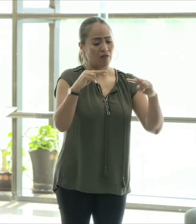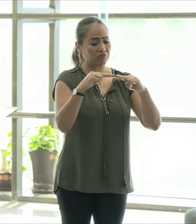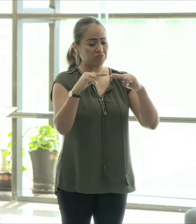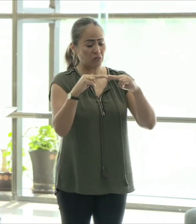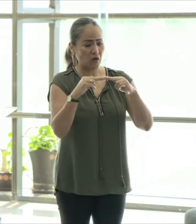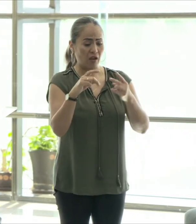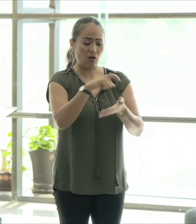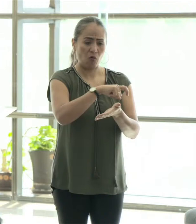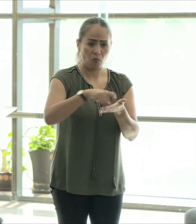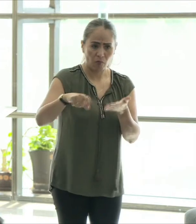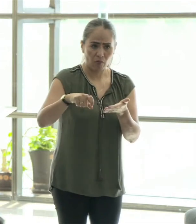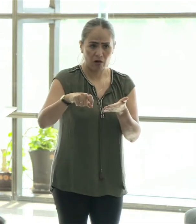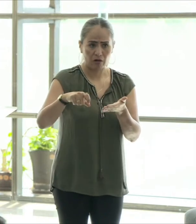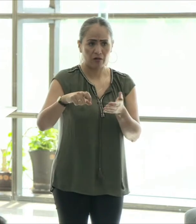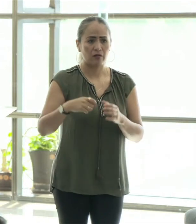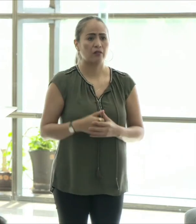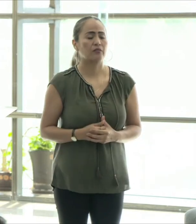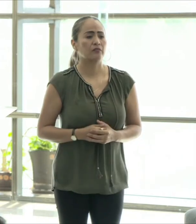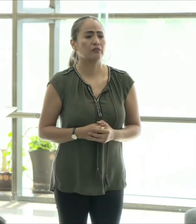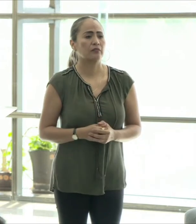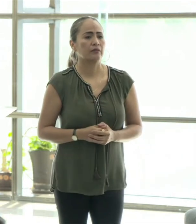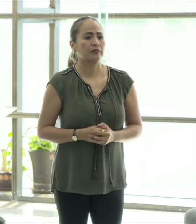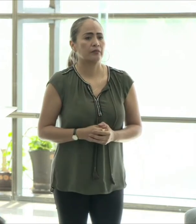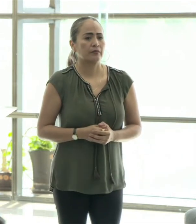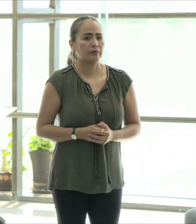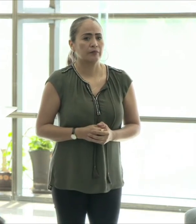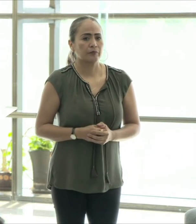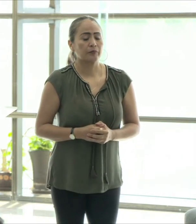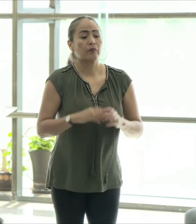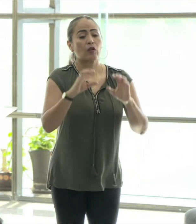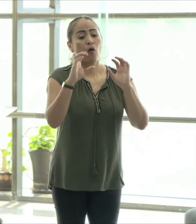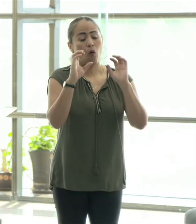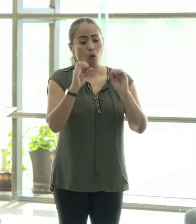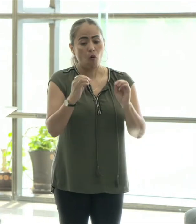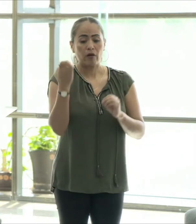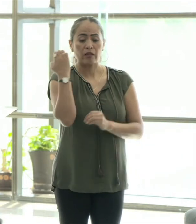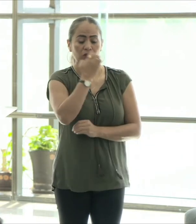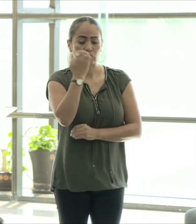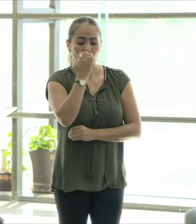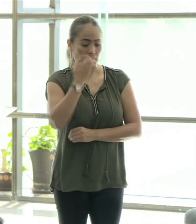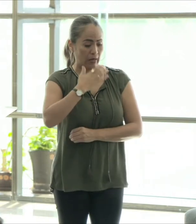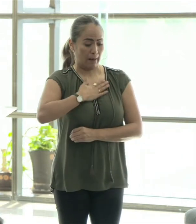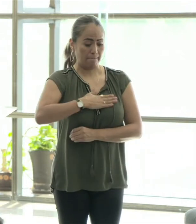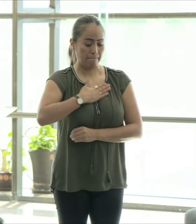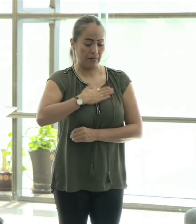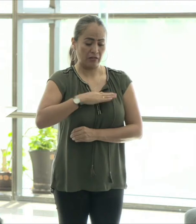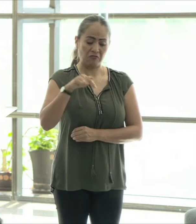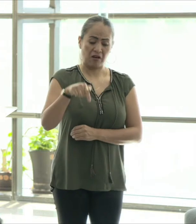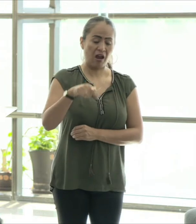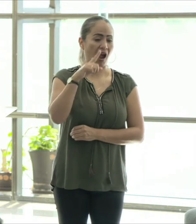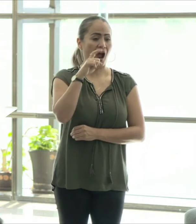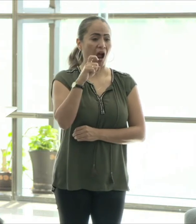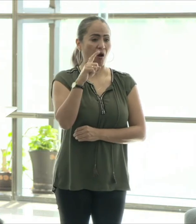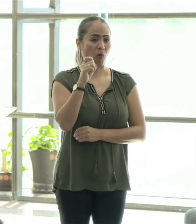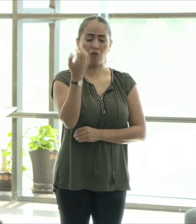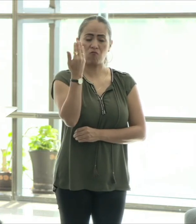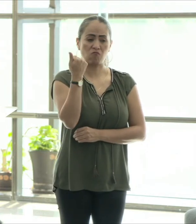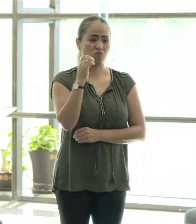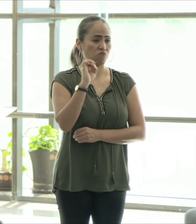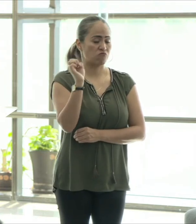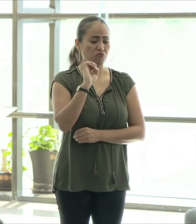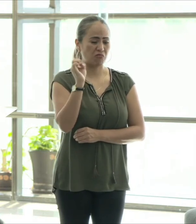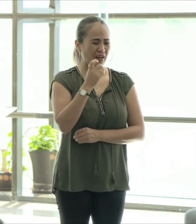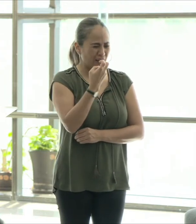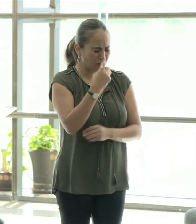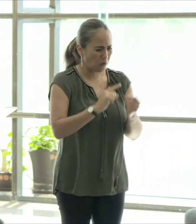o porque los baños de las escuelas no tienen agua entonces Esas problemáticas